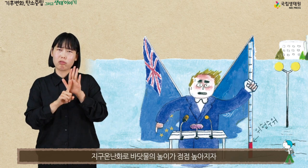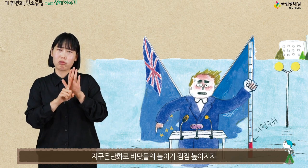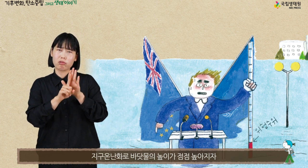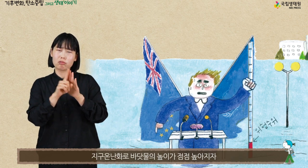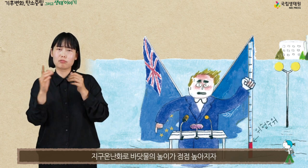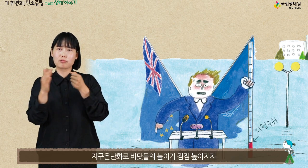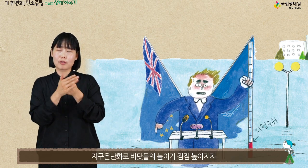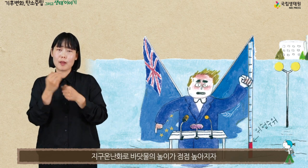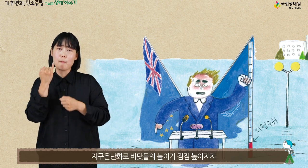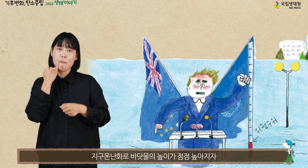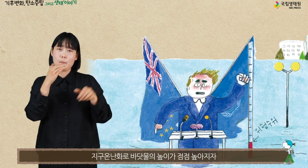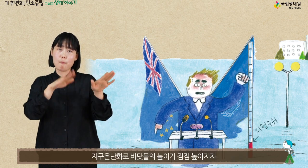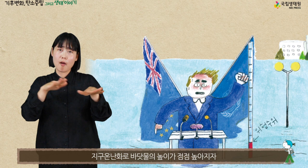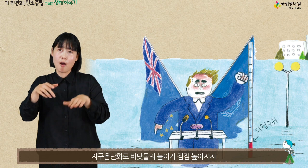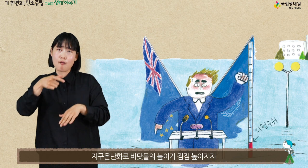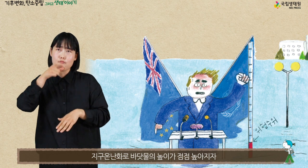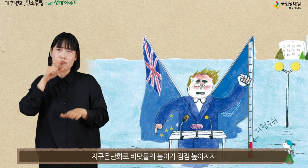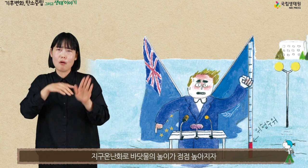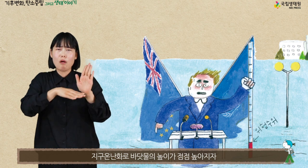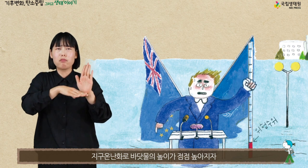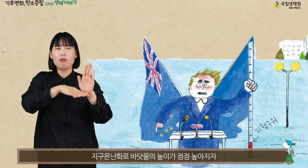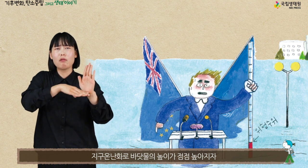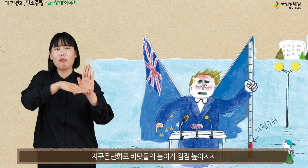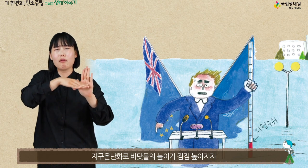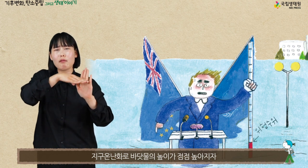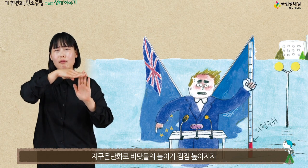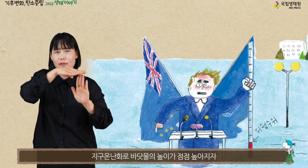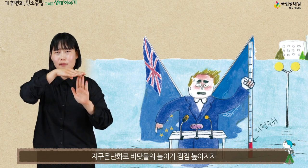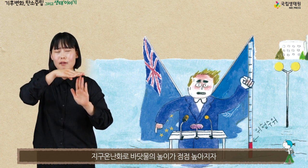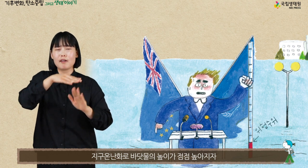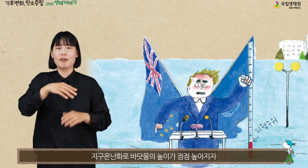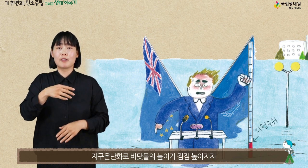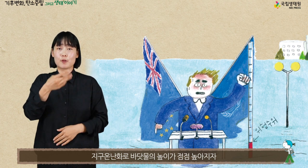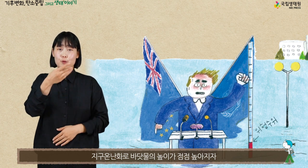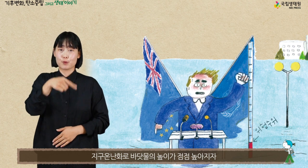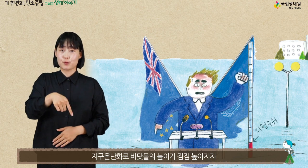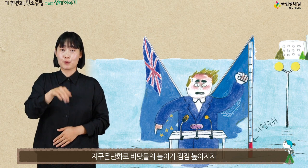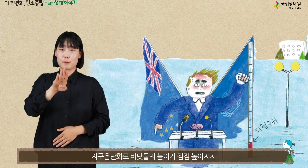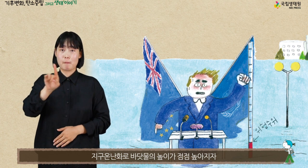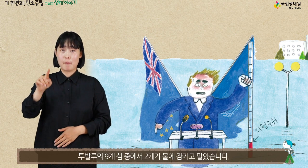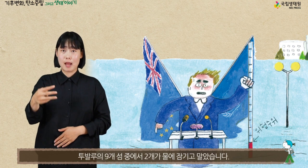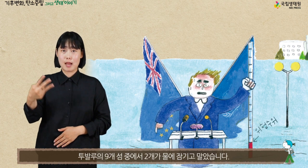지구 온난화로 바닷물의 높이가 점점 높아지자